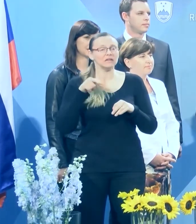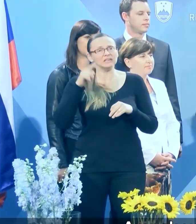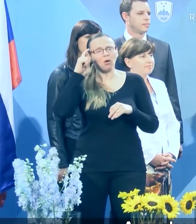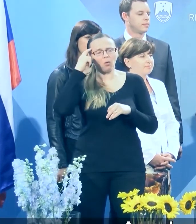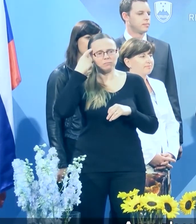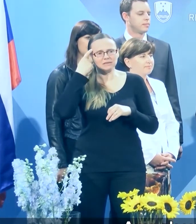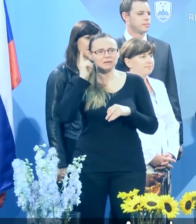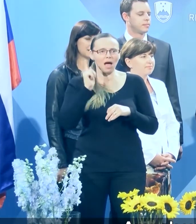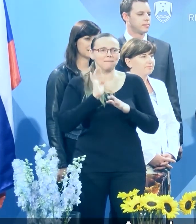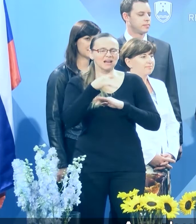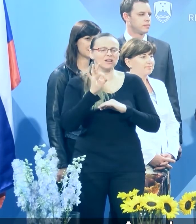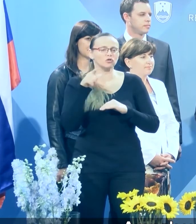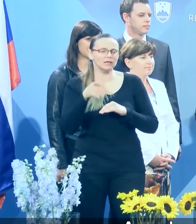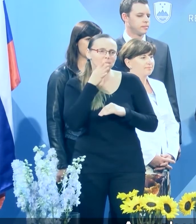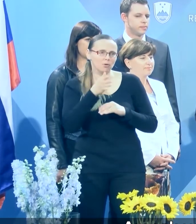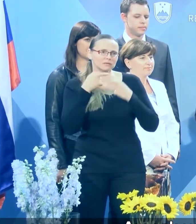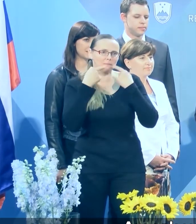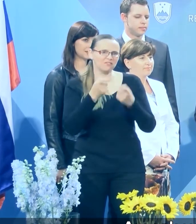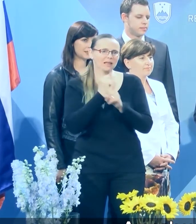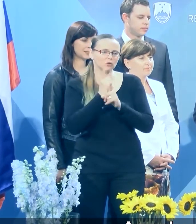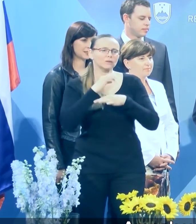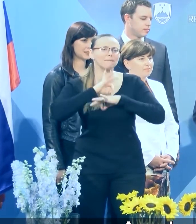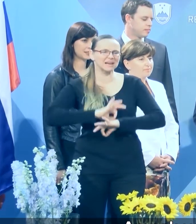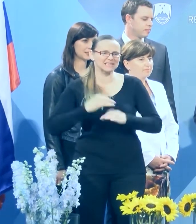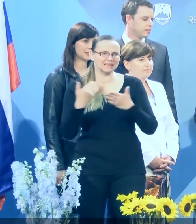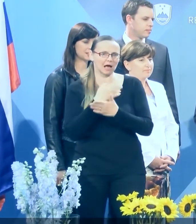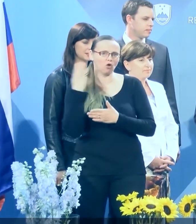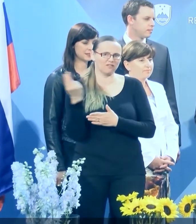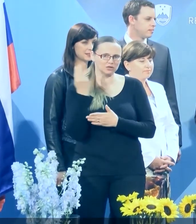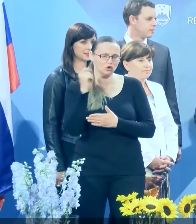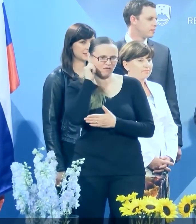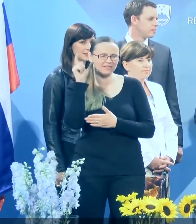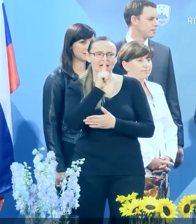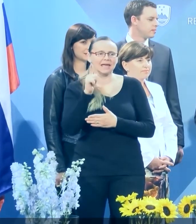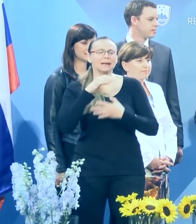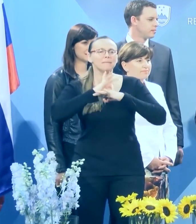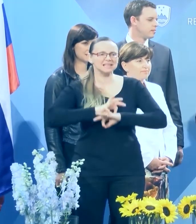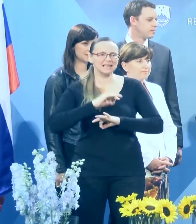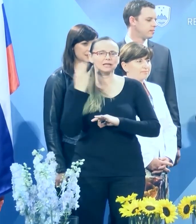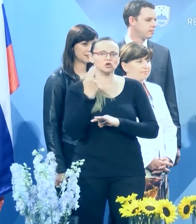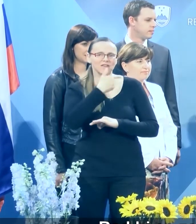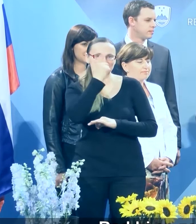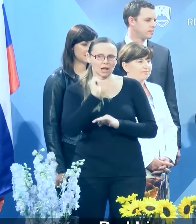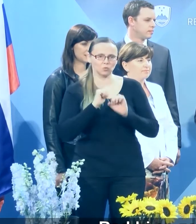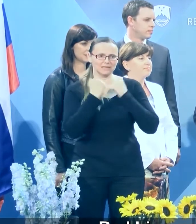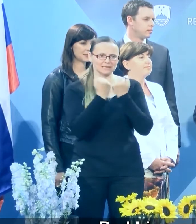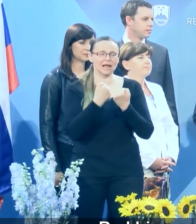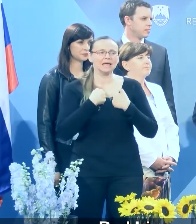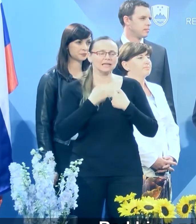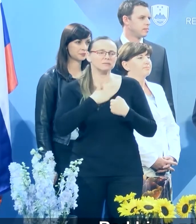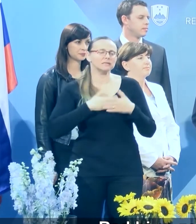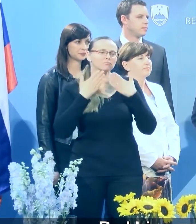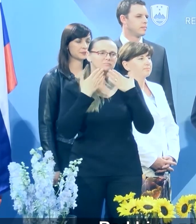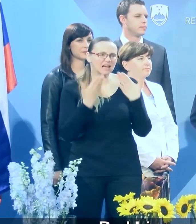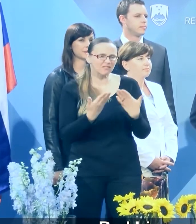ampak več o tem bosta gotovo povedala predsednica Nove Slovenije in predsednik Slovenske ljudske stranke. Jaz bi se rad